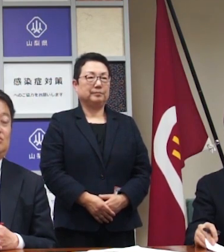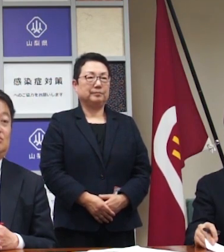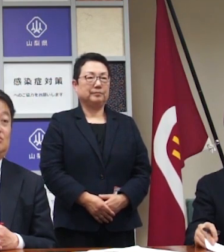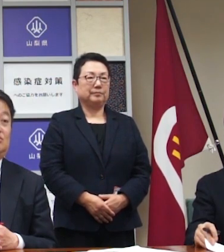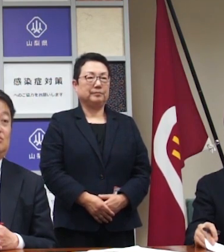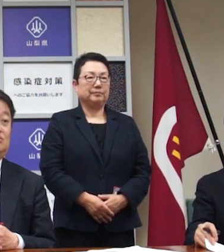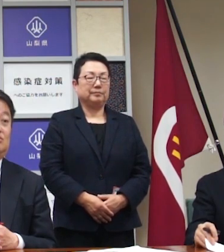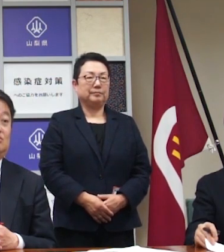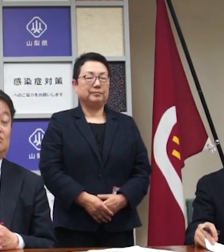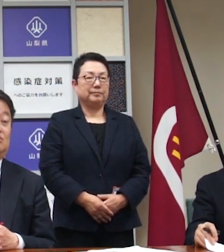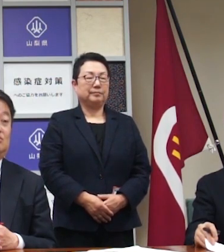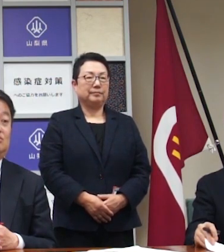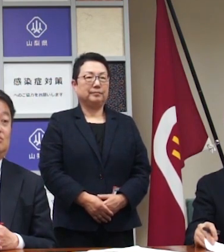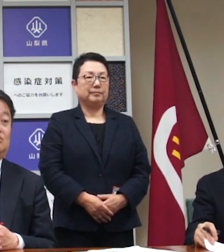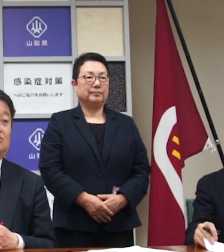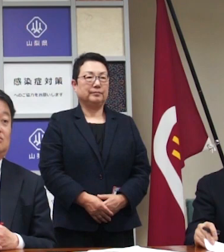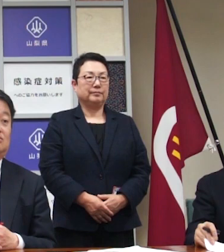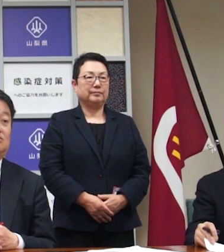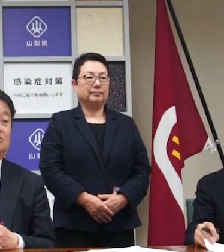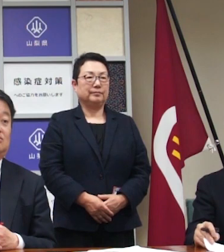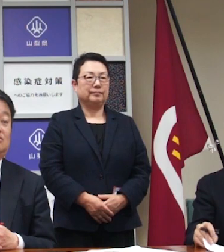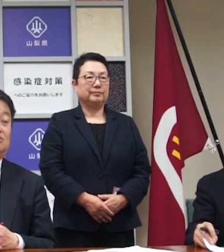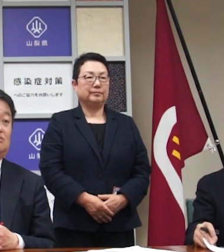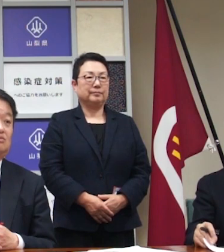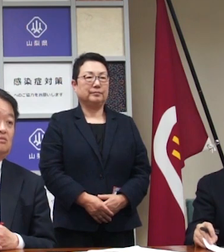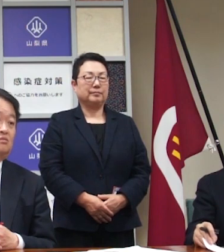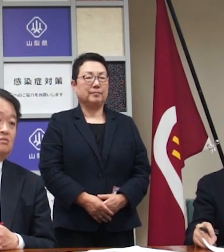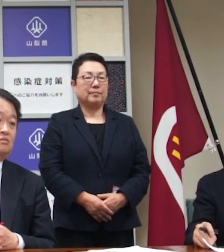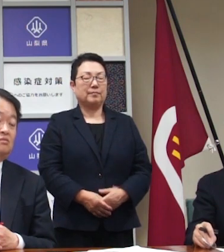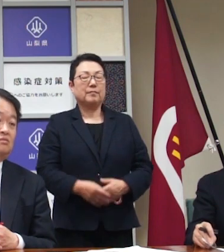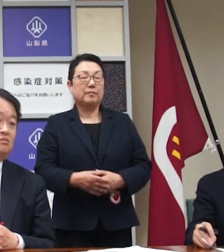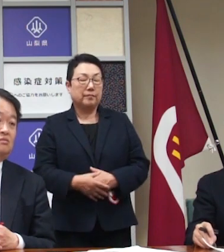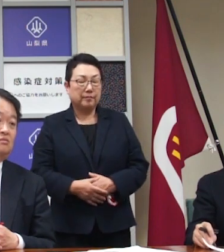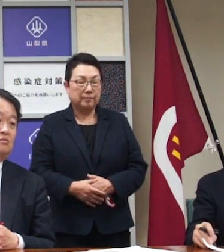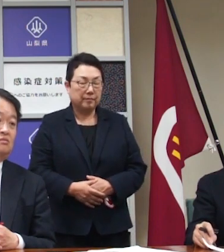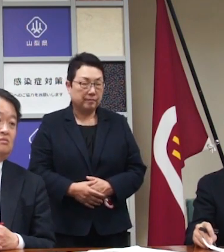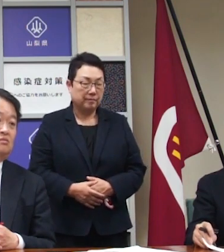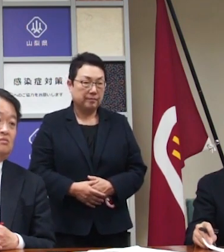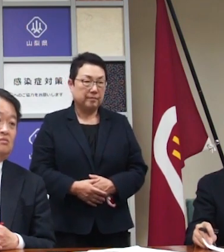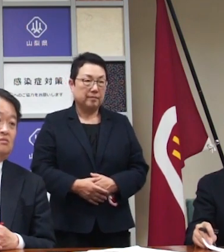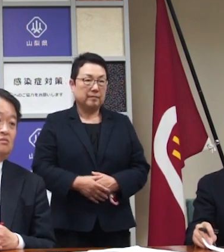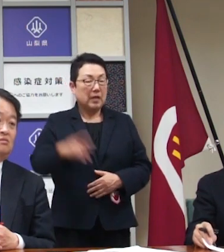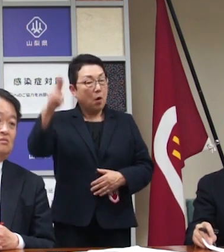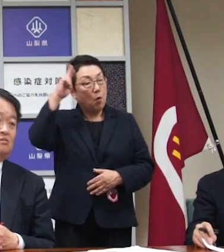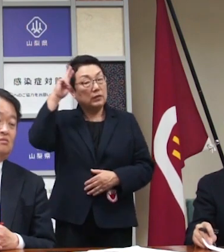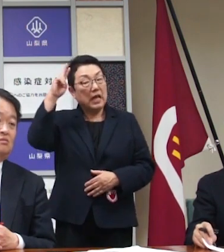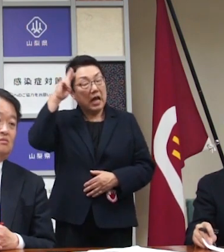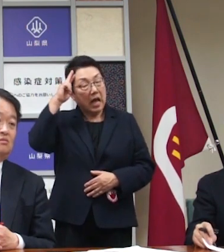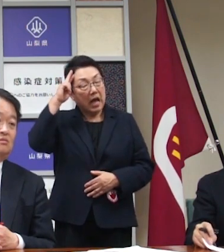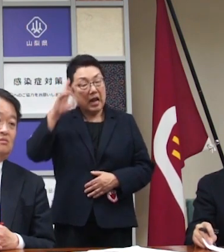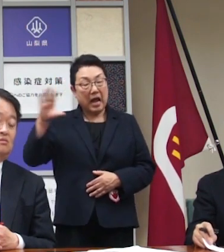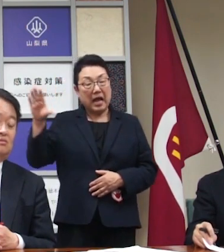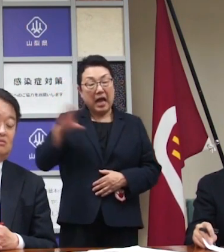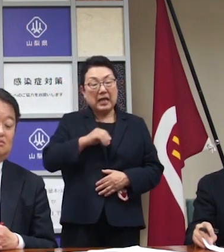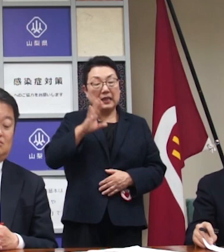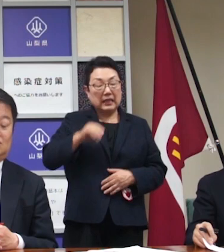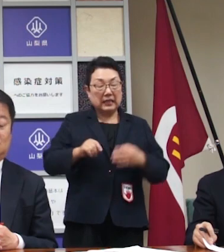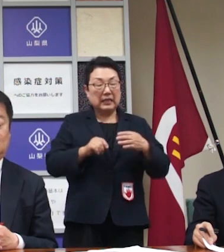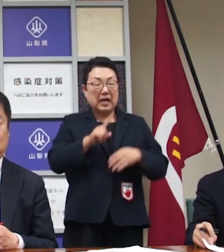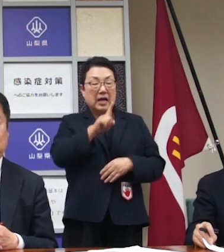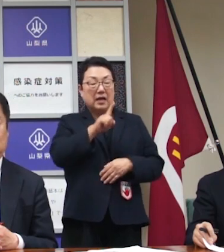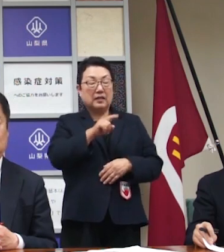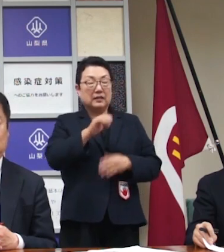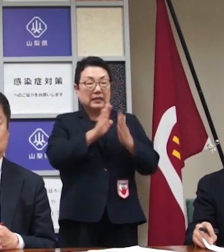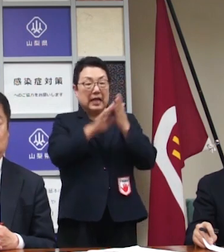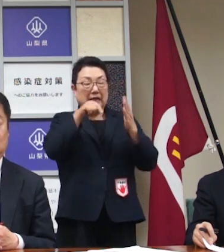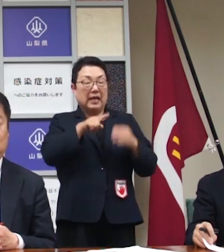はい、すみません、ちょっと先ほど同じかもしれないんですけれども、大阪から帰ってきてですね、13日間県内にい